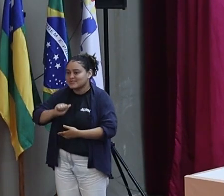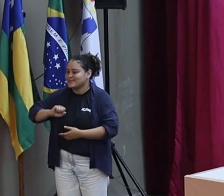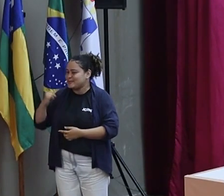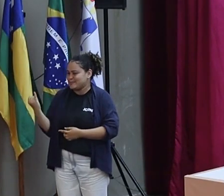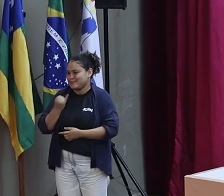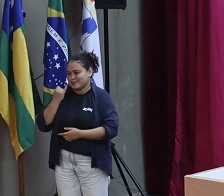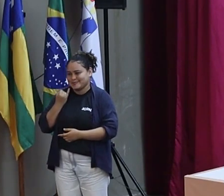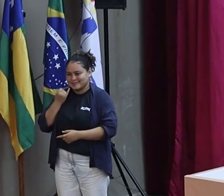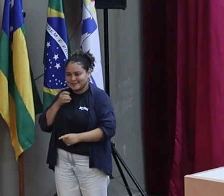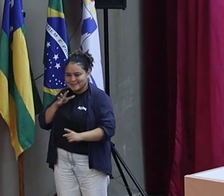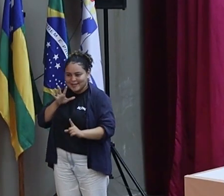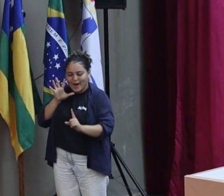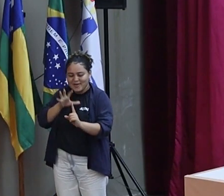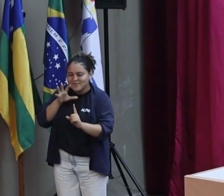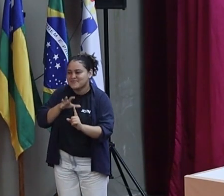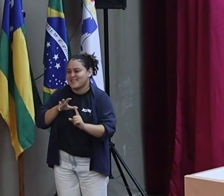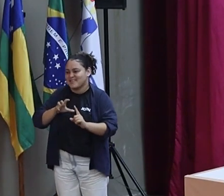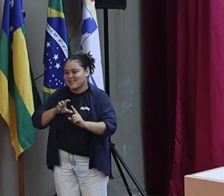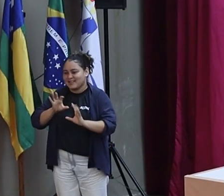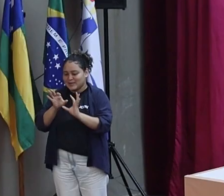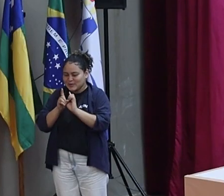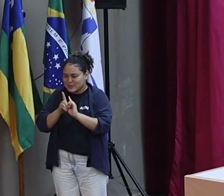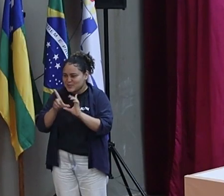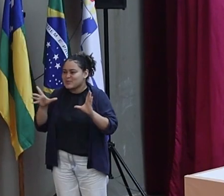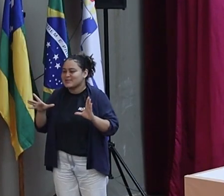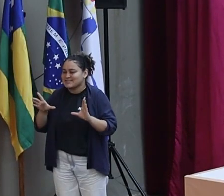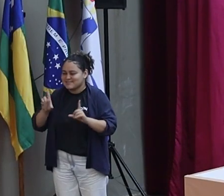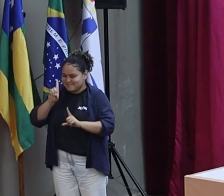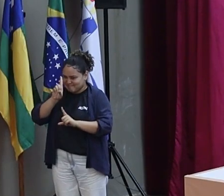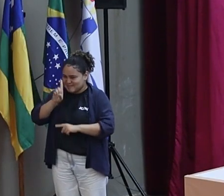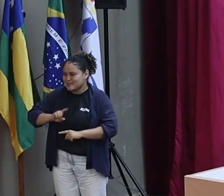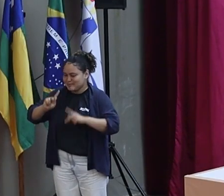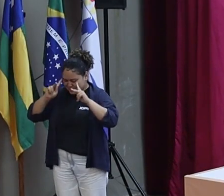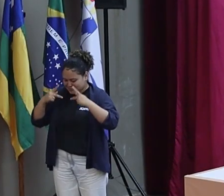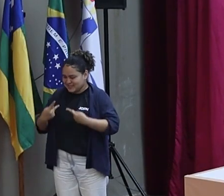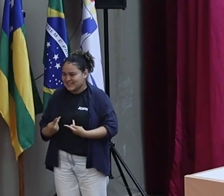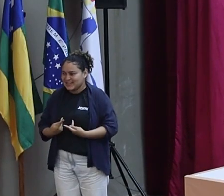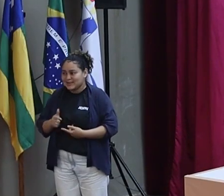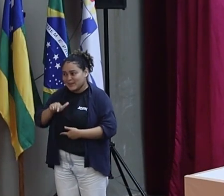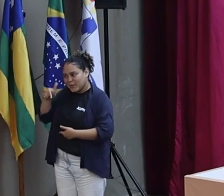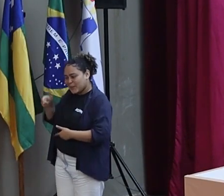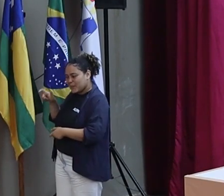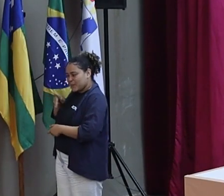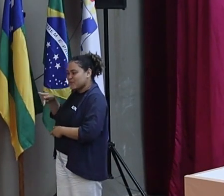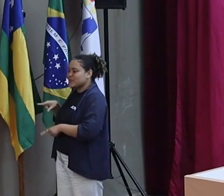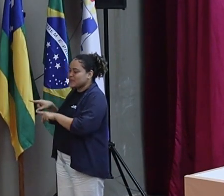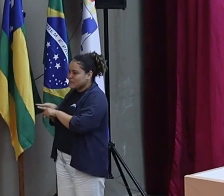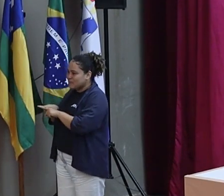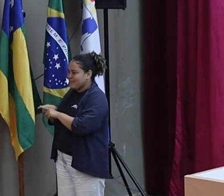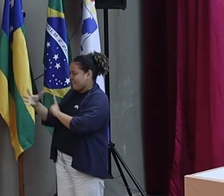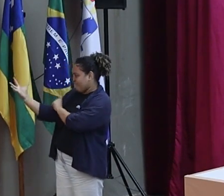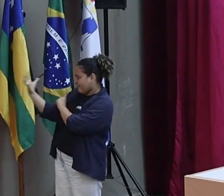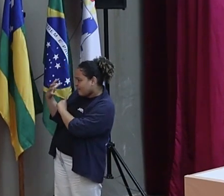para a defesa da democracia, para a defesa dos direitos humanos, né? E a professora Claudiana trazendo também esse outro momento de grave ataque,